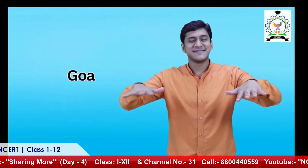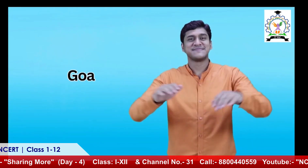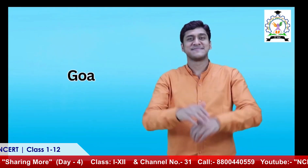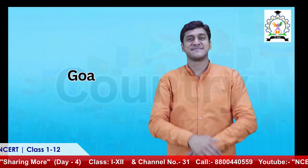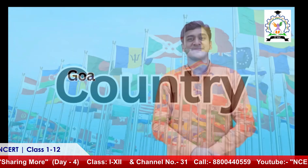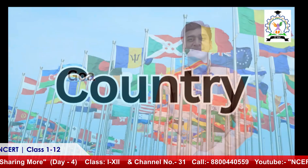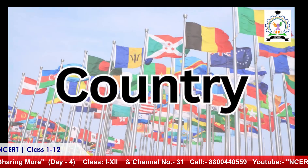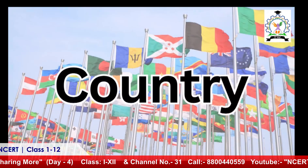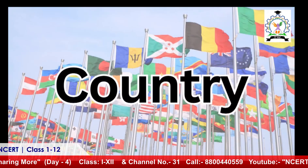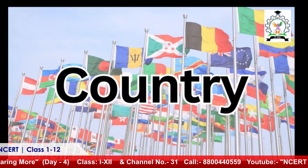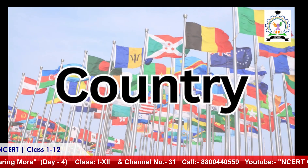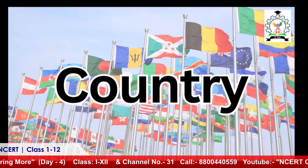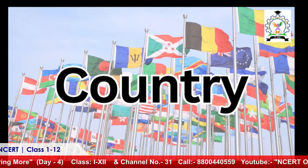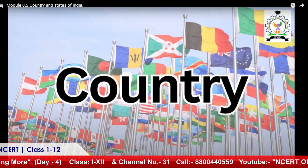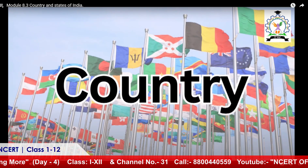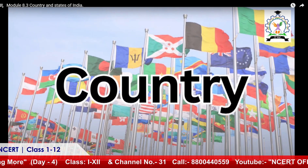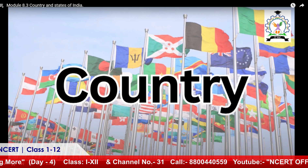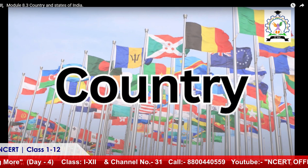गोवा,